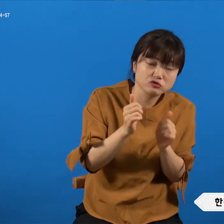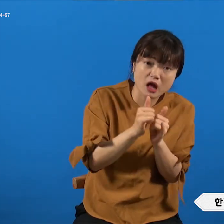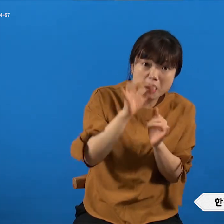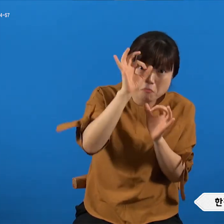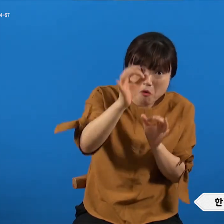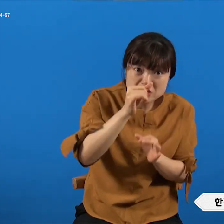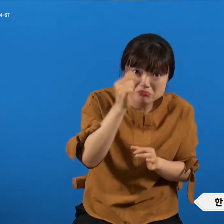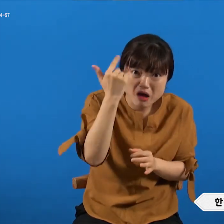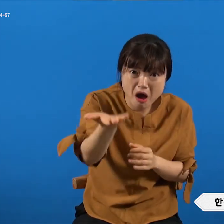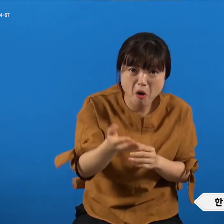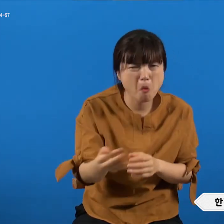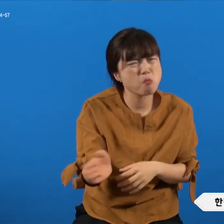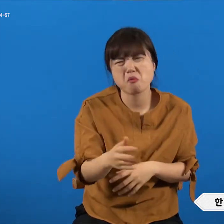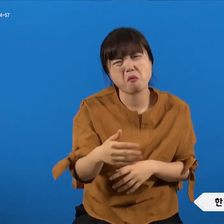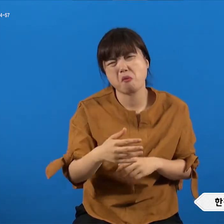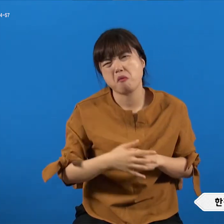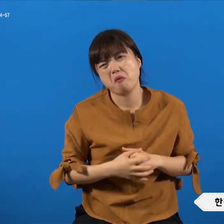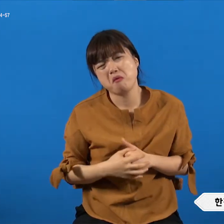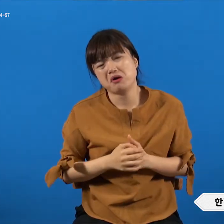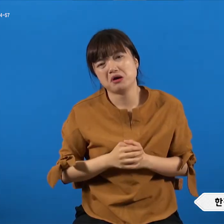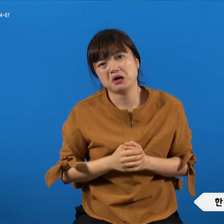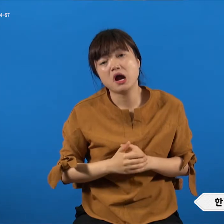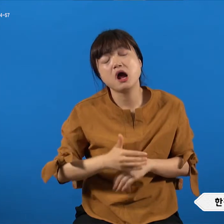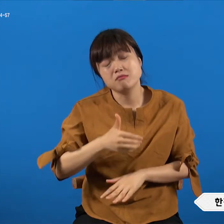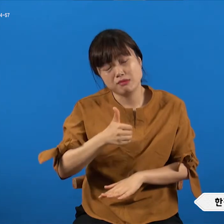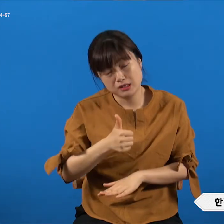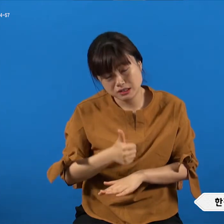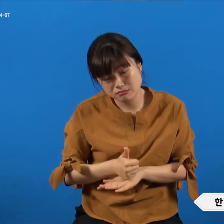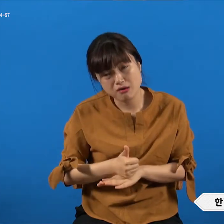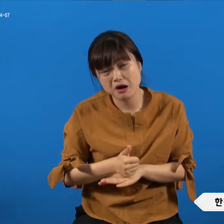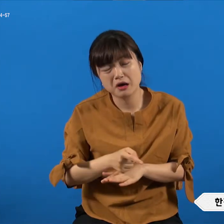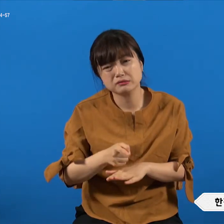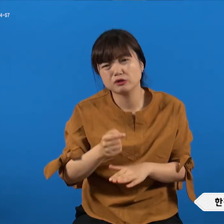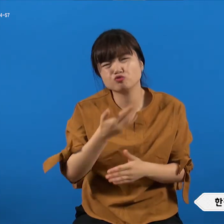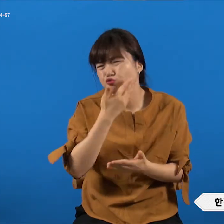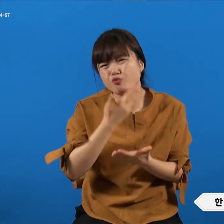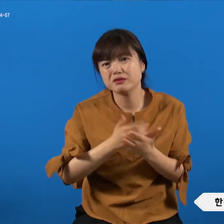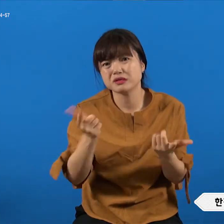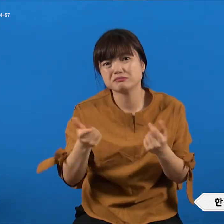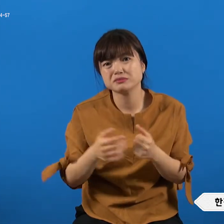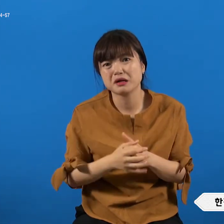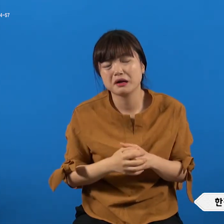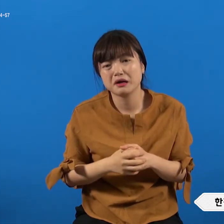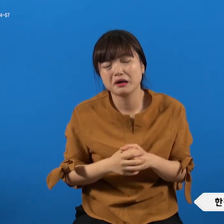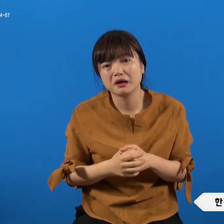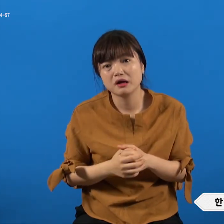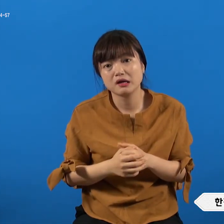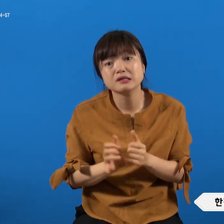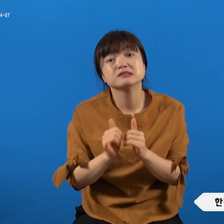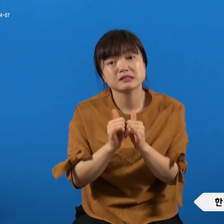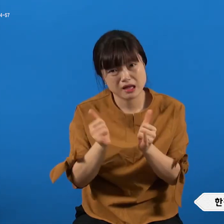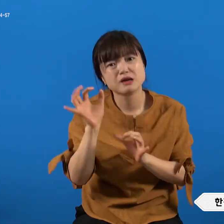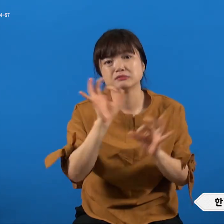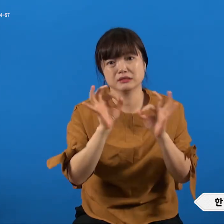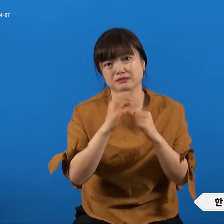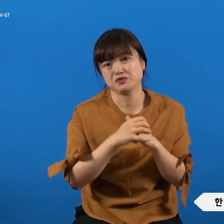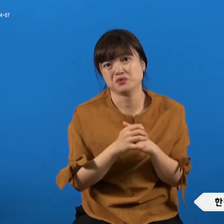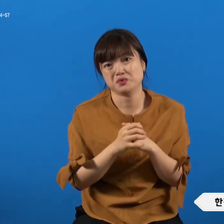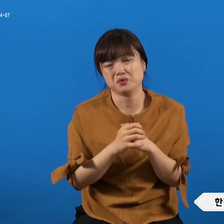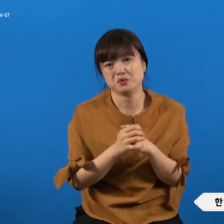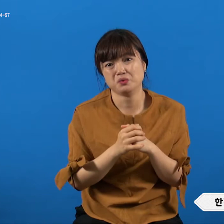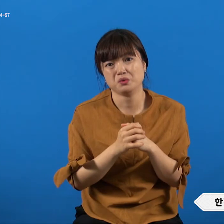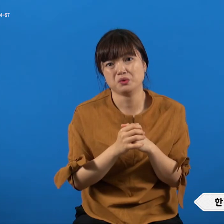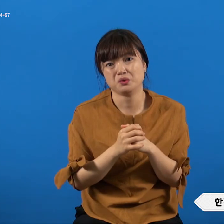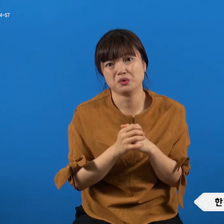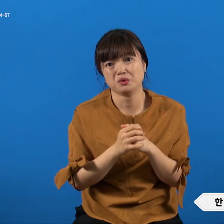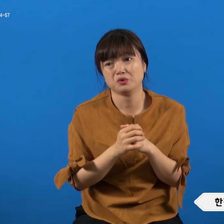거두는 사람이 있겠습니까? 마지막 순간에 그런 거 찾지 않습니다. 사람을 찾습니다.